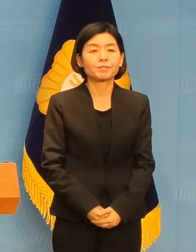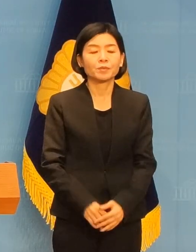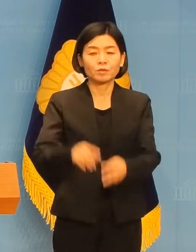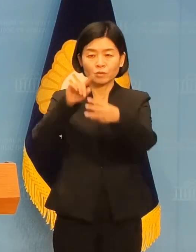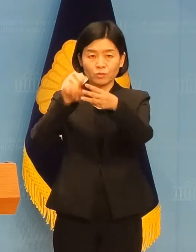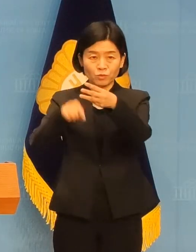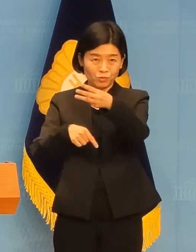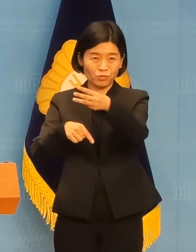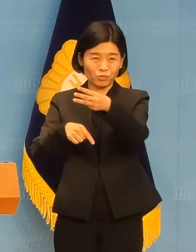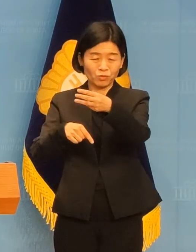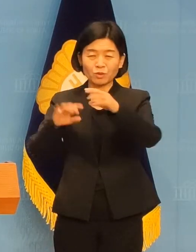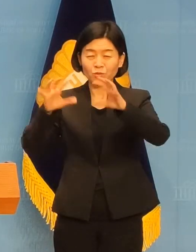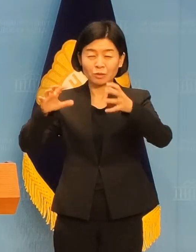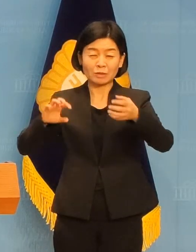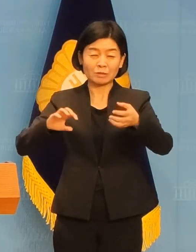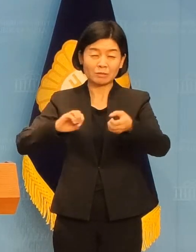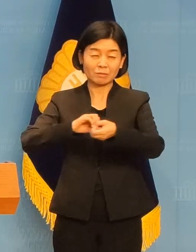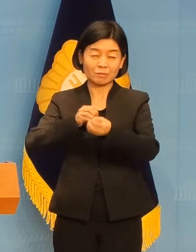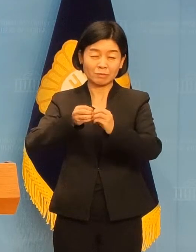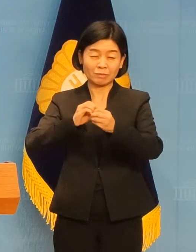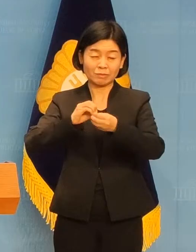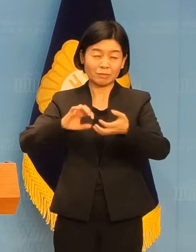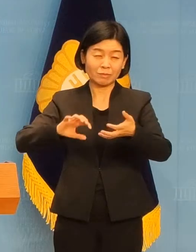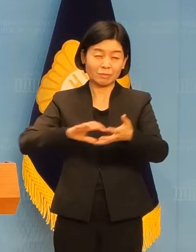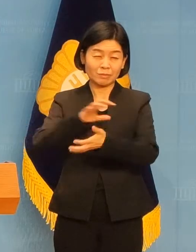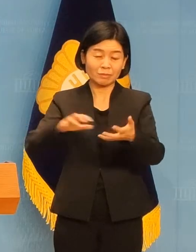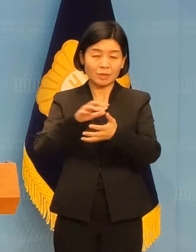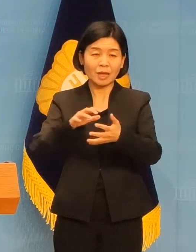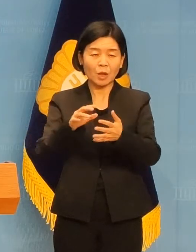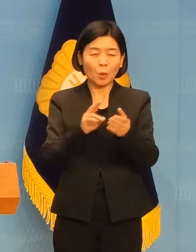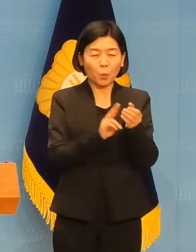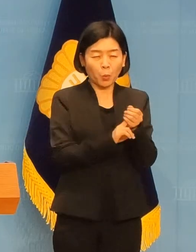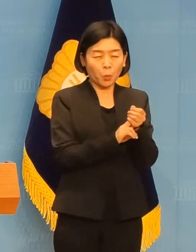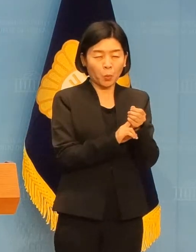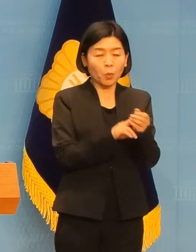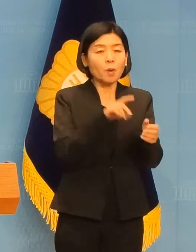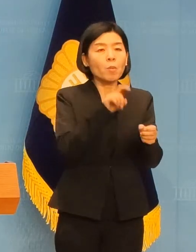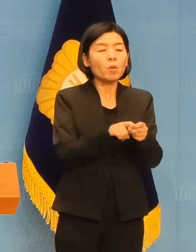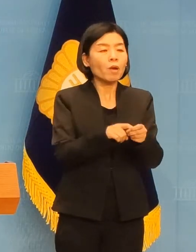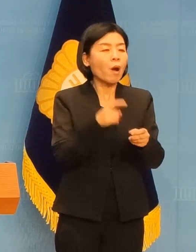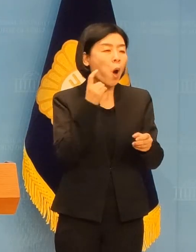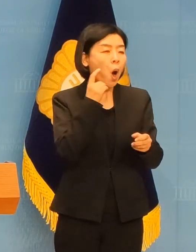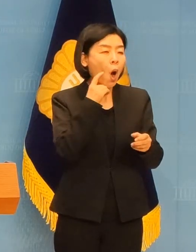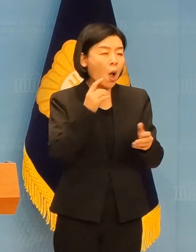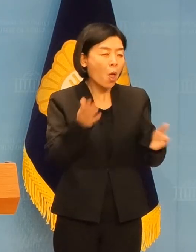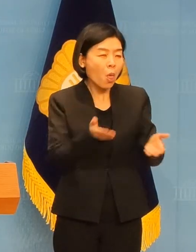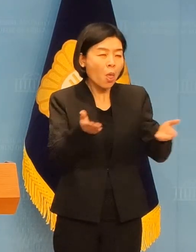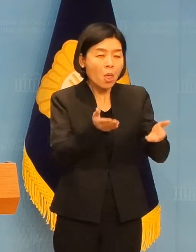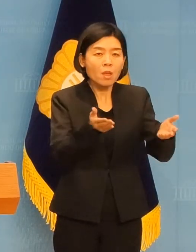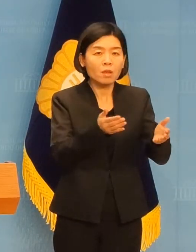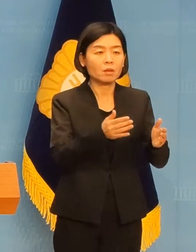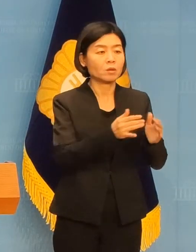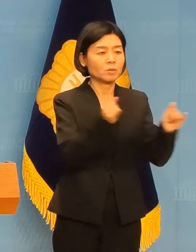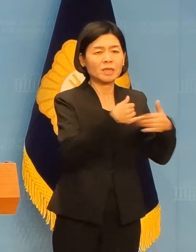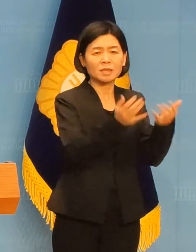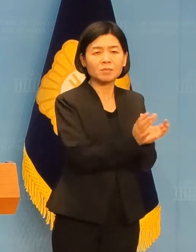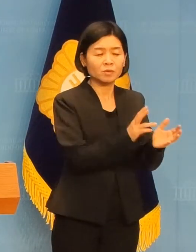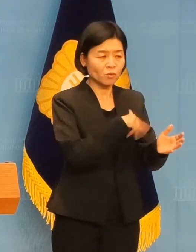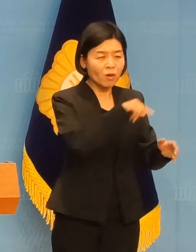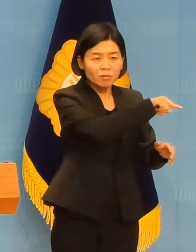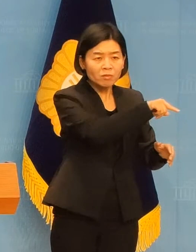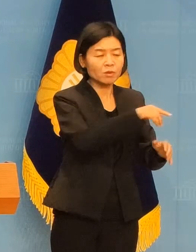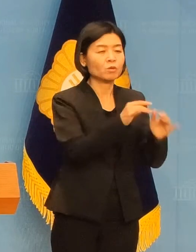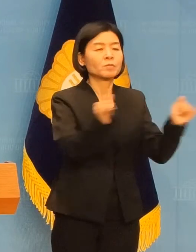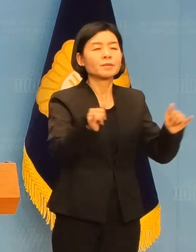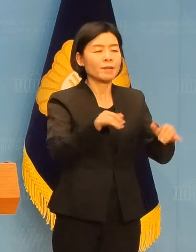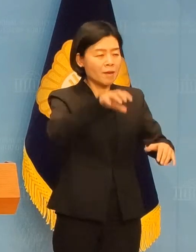윤석열 국정농단을 감추려는 거짓 선동. 국민의힘 국회 운영위원은 국민 앞에 책임져야